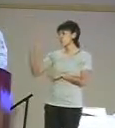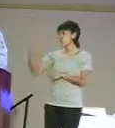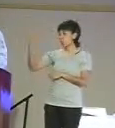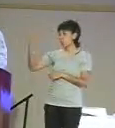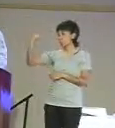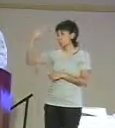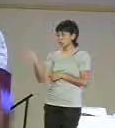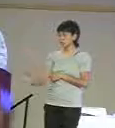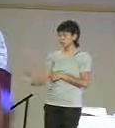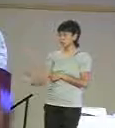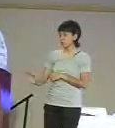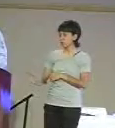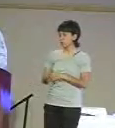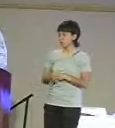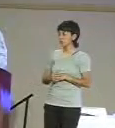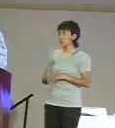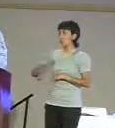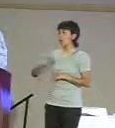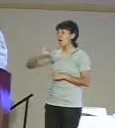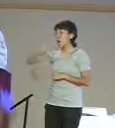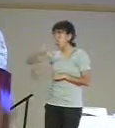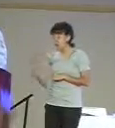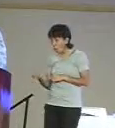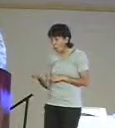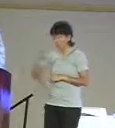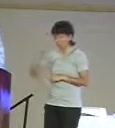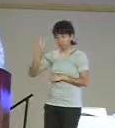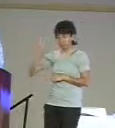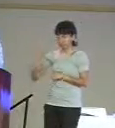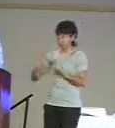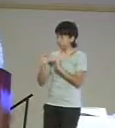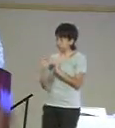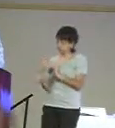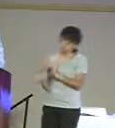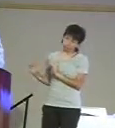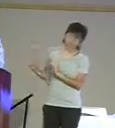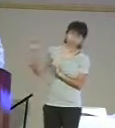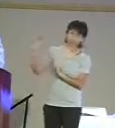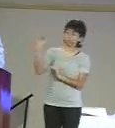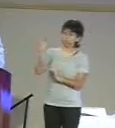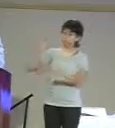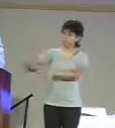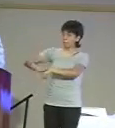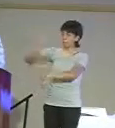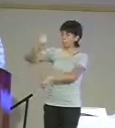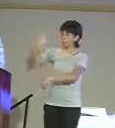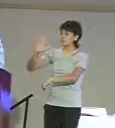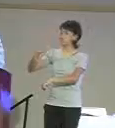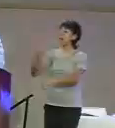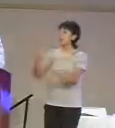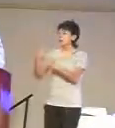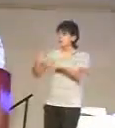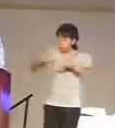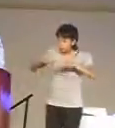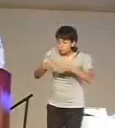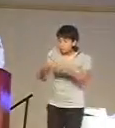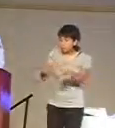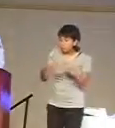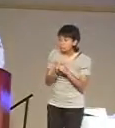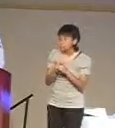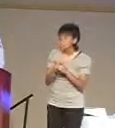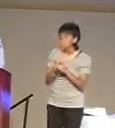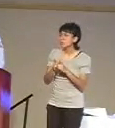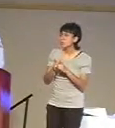pero ya observamos un incremento espectacular en el grupo de recién nacidos que nacen